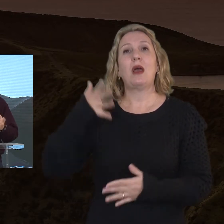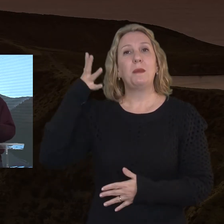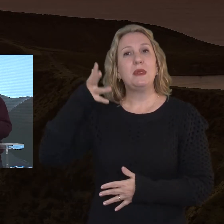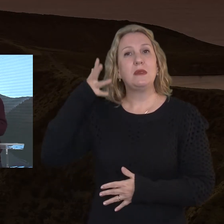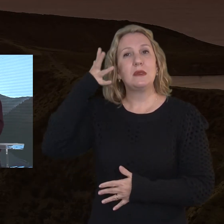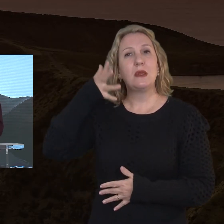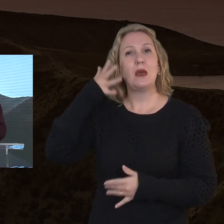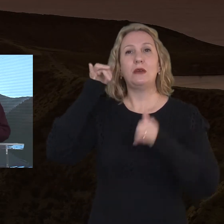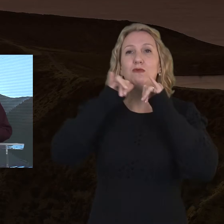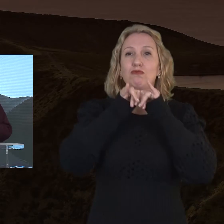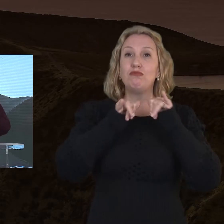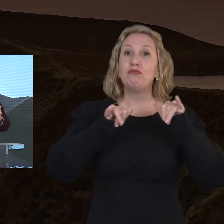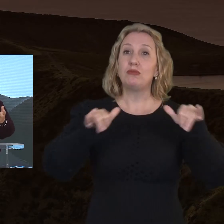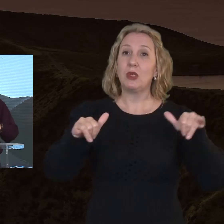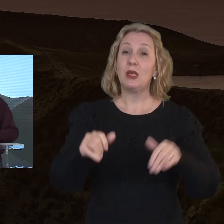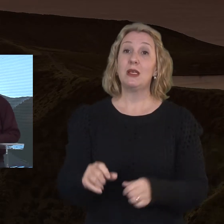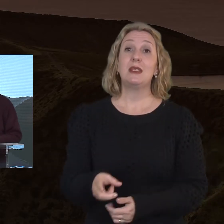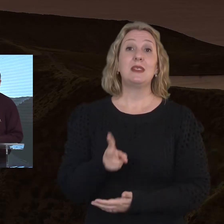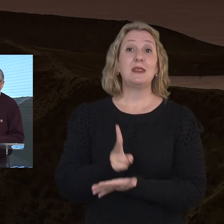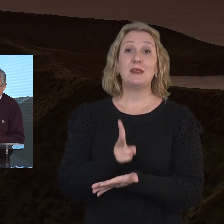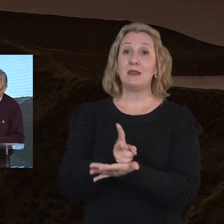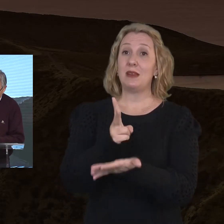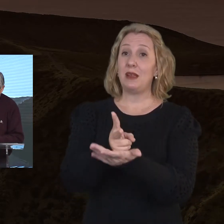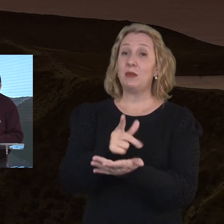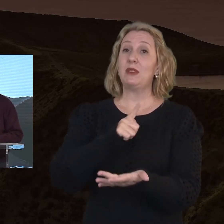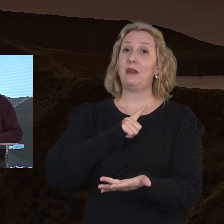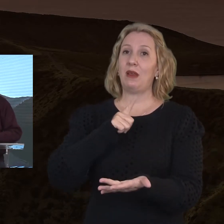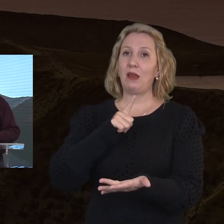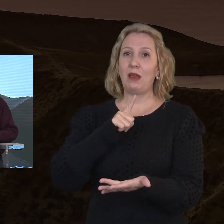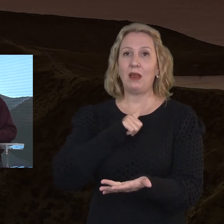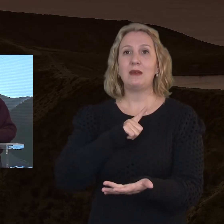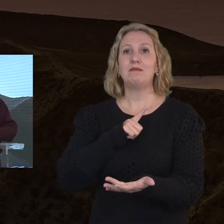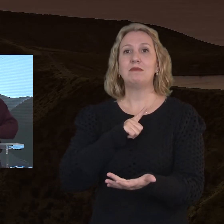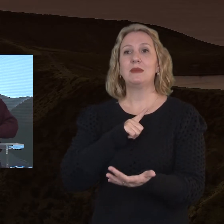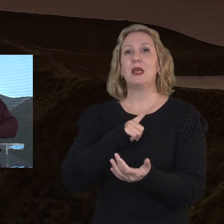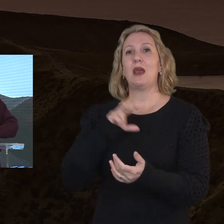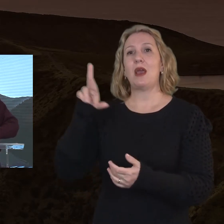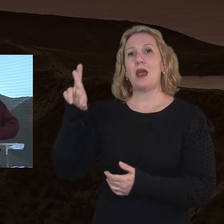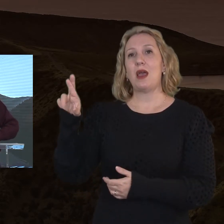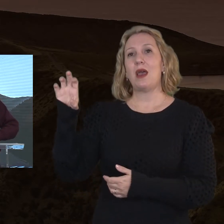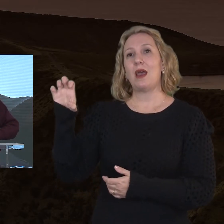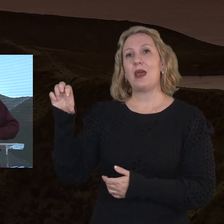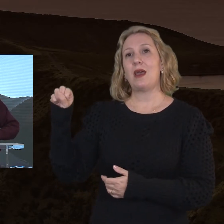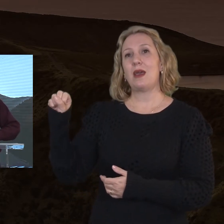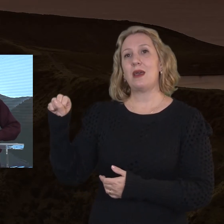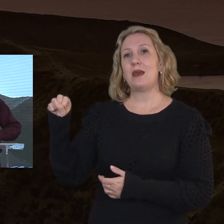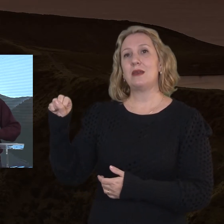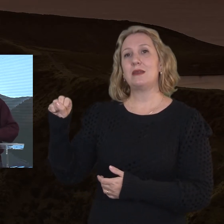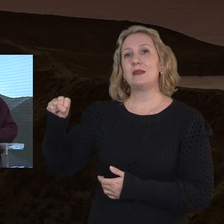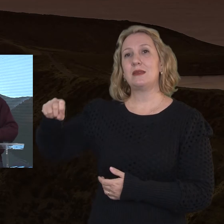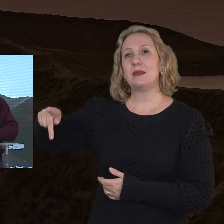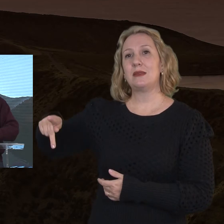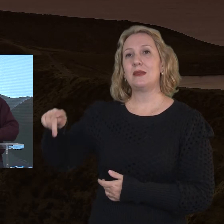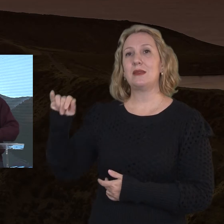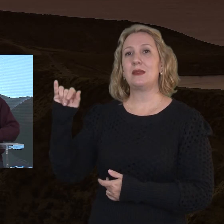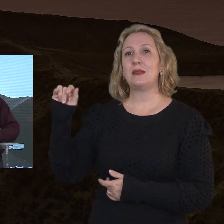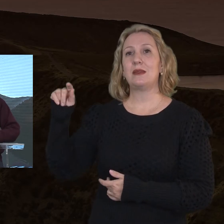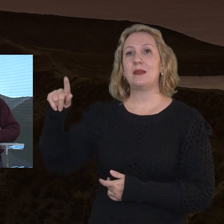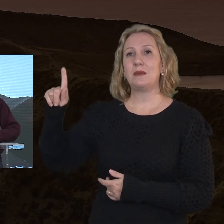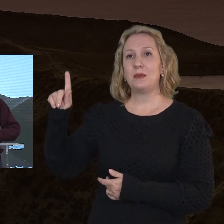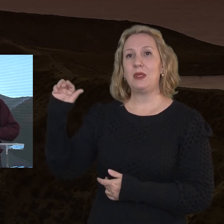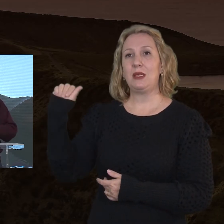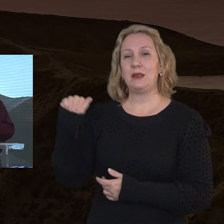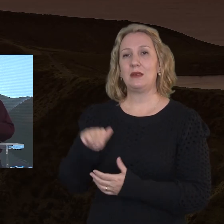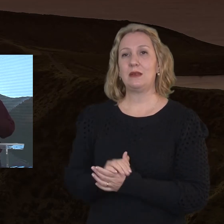a gente fala e fica algumas coisas para trás inclusive quer encorajar vocês e a o irmão pedro na última sexta-feira